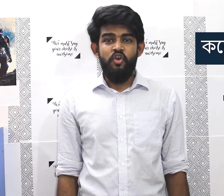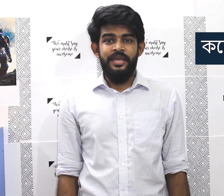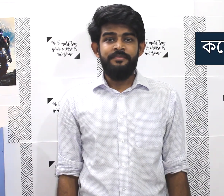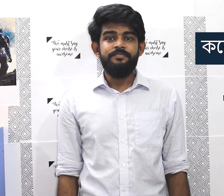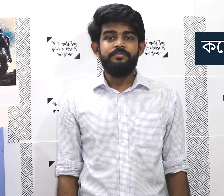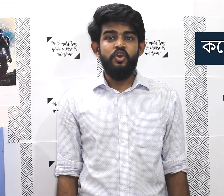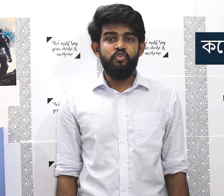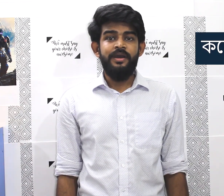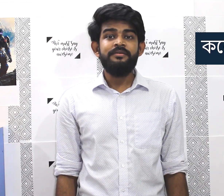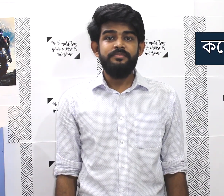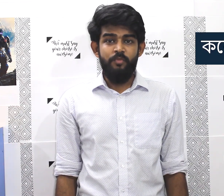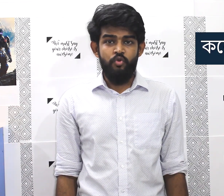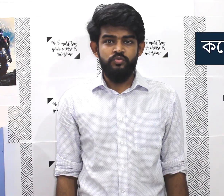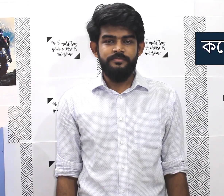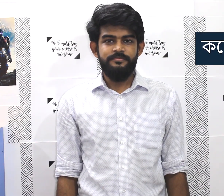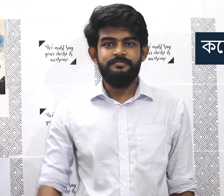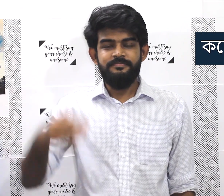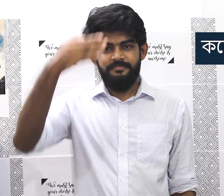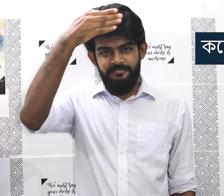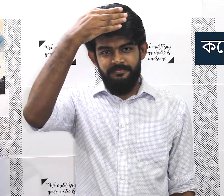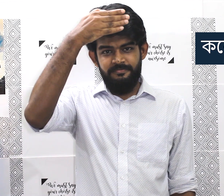কনে অথবা বউ,